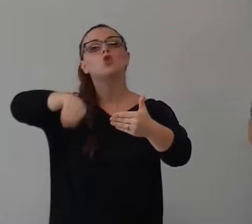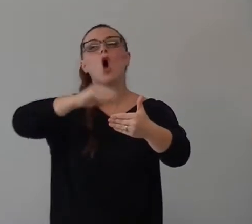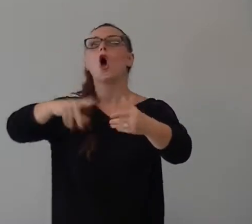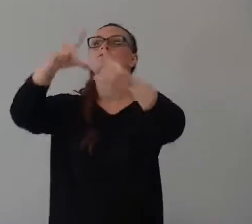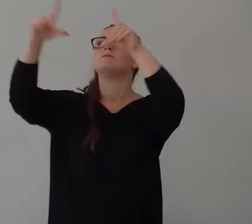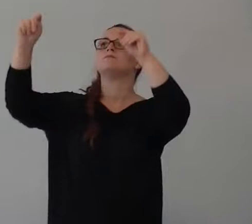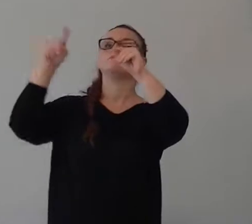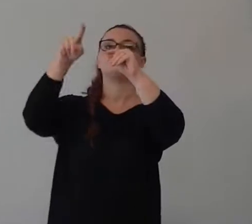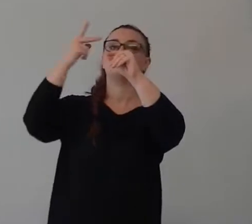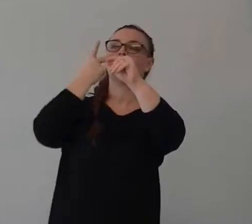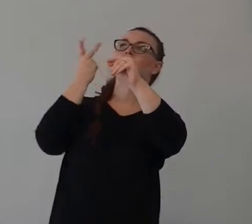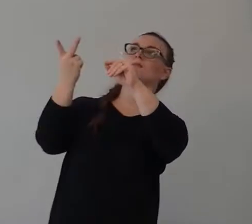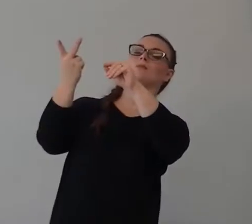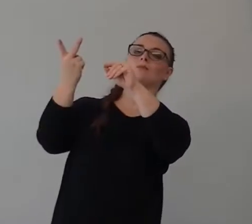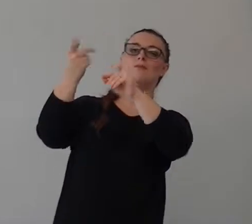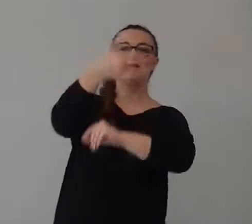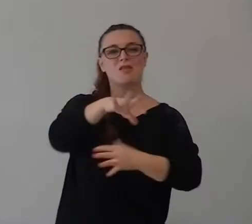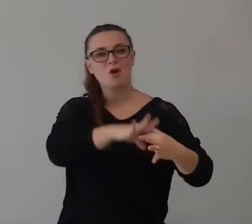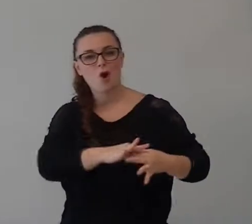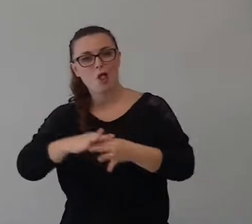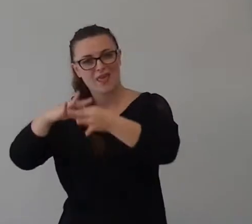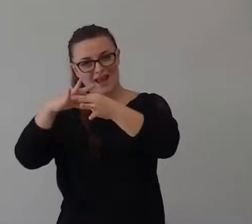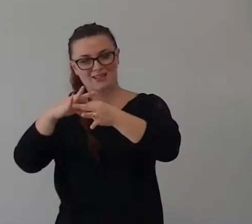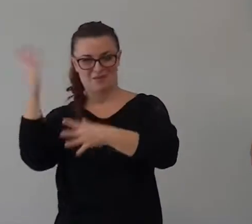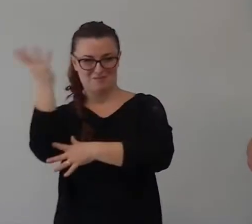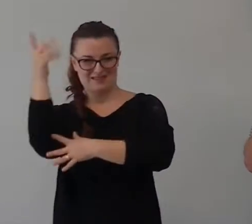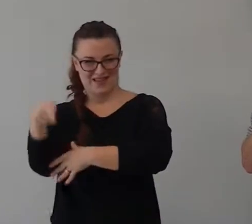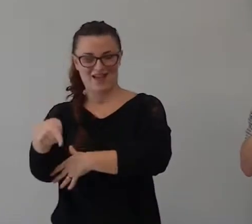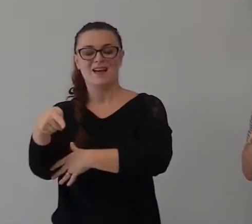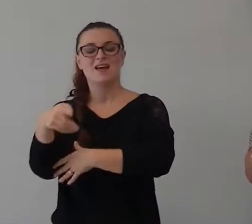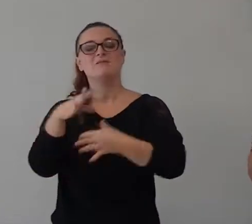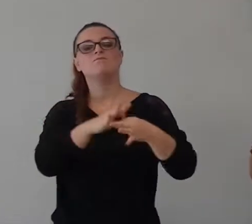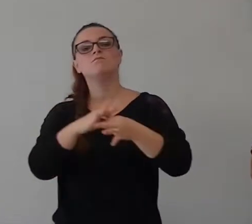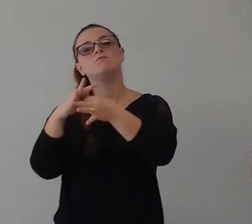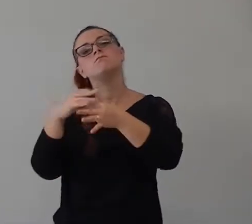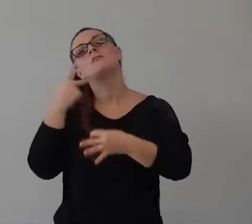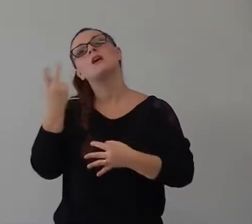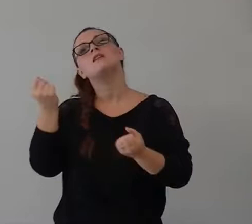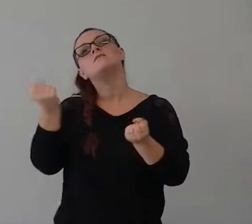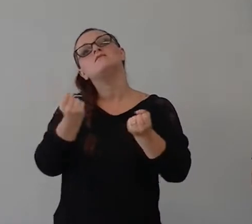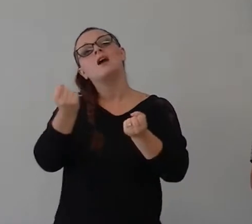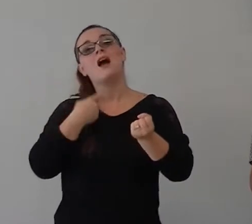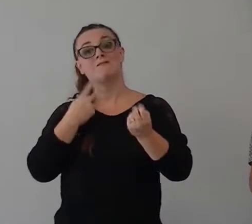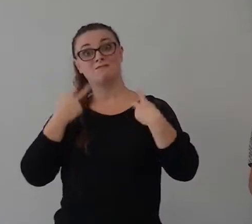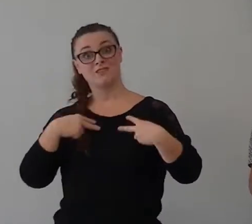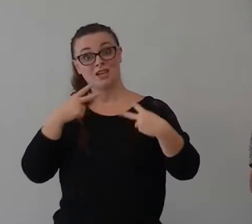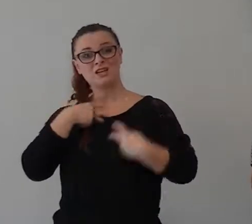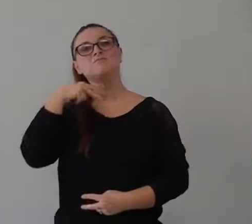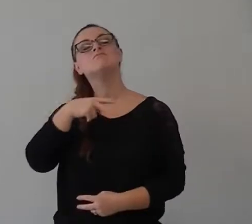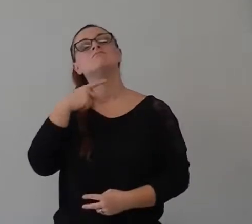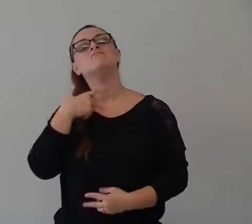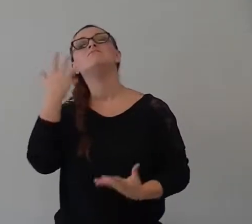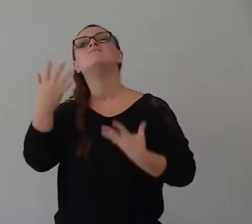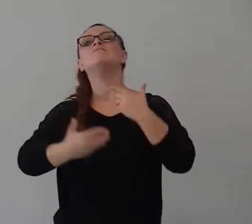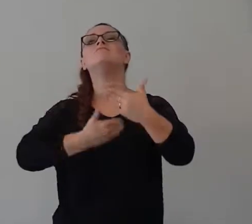ecco perché io ho incontrato Tizio, poi mi ha presentato Caio e poi sono andato in quel posto, ecco perché io pensavo che dovevo